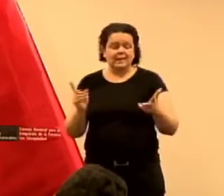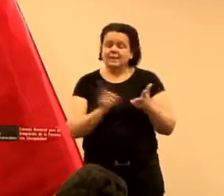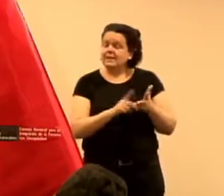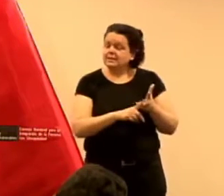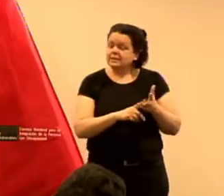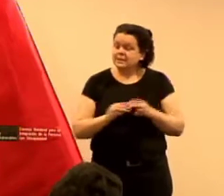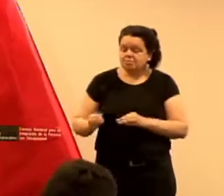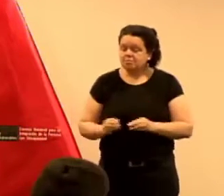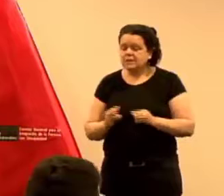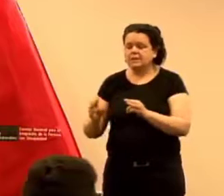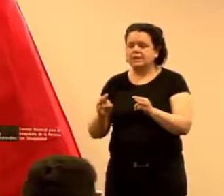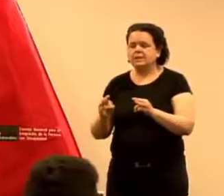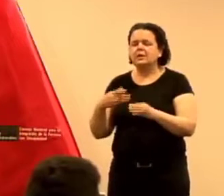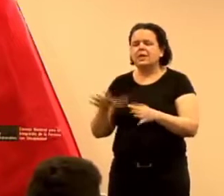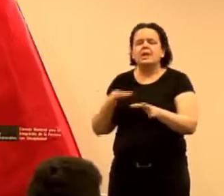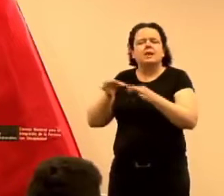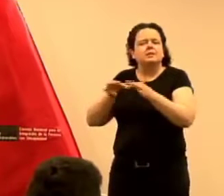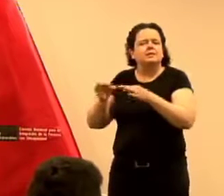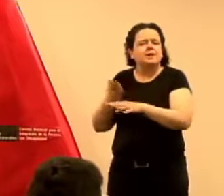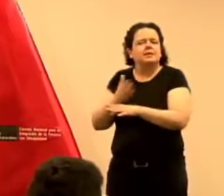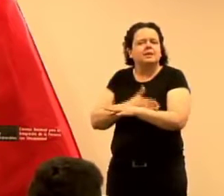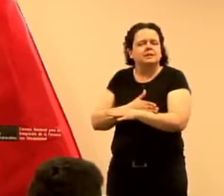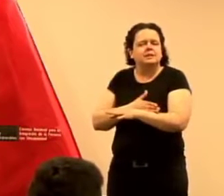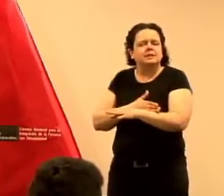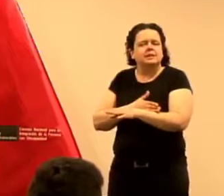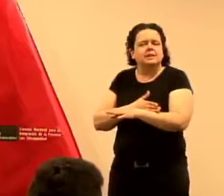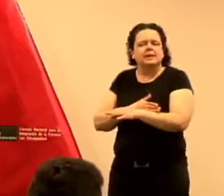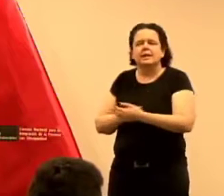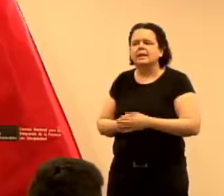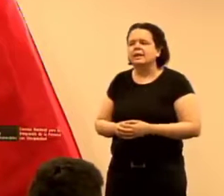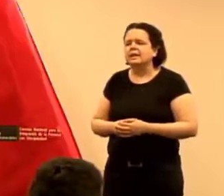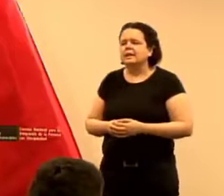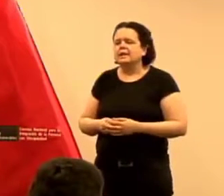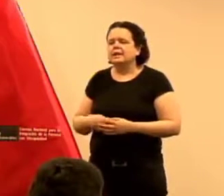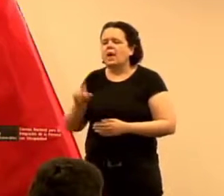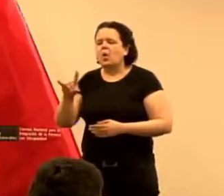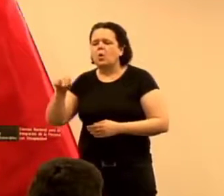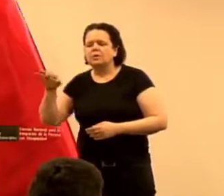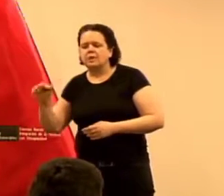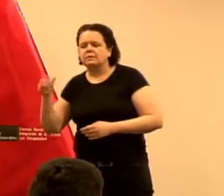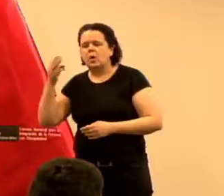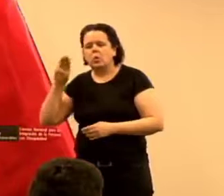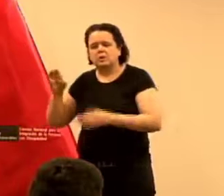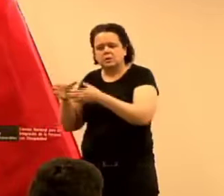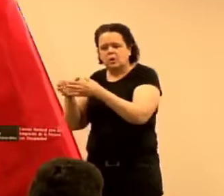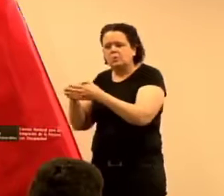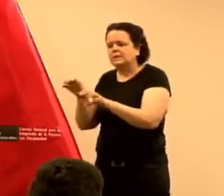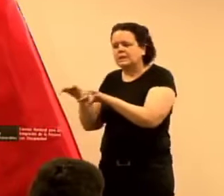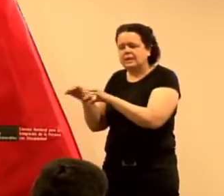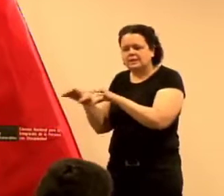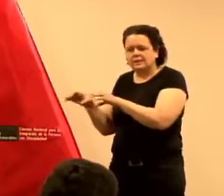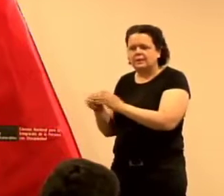método es justamente lo que le estaba mencionando del módulo que UNICEF y el Grupo de Washington están desarrollando